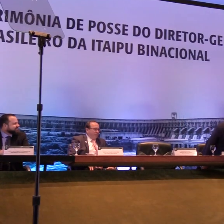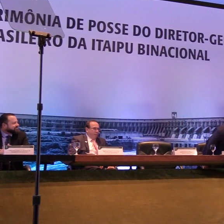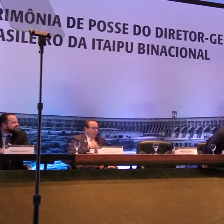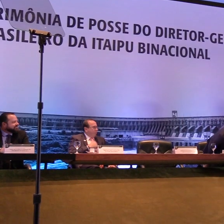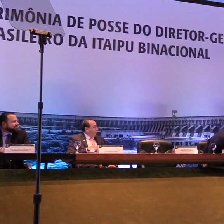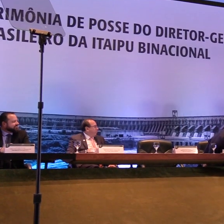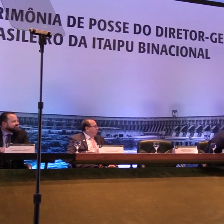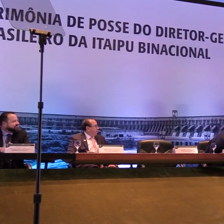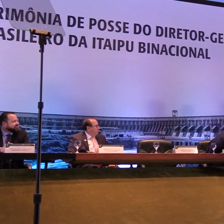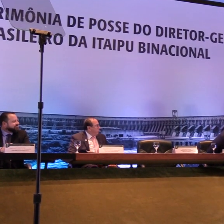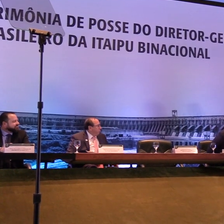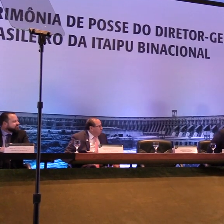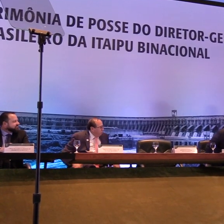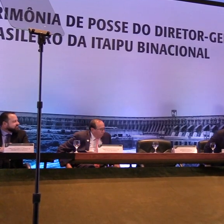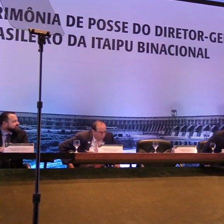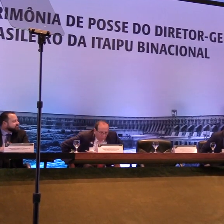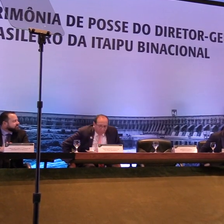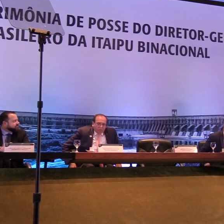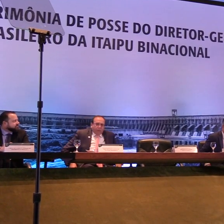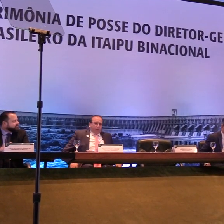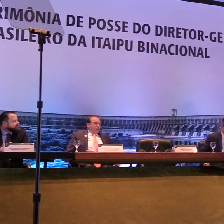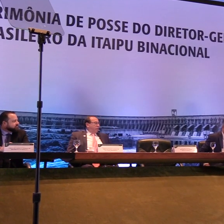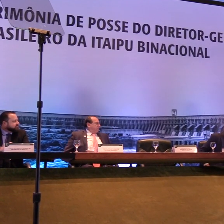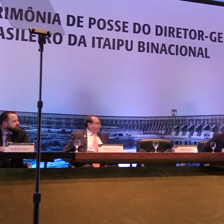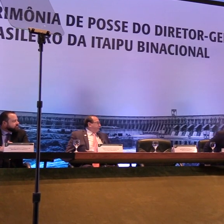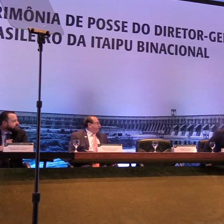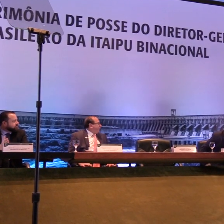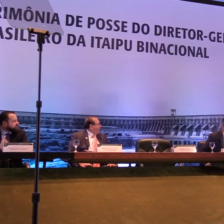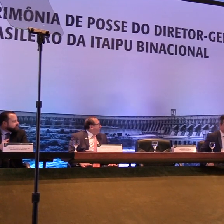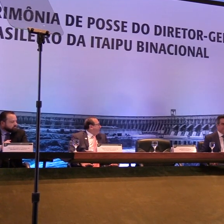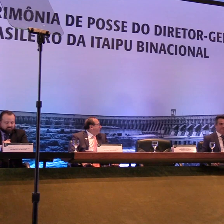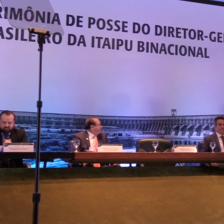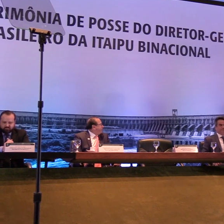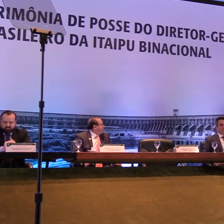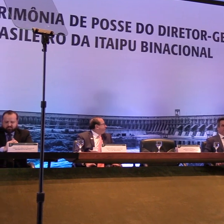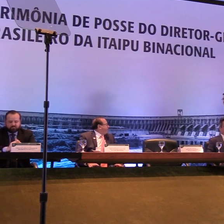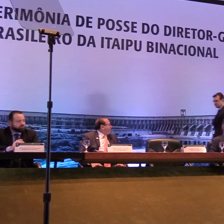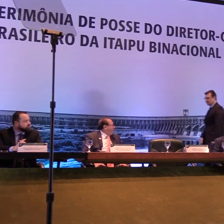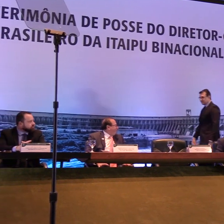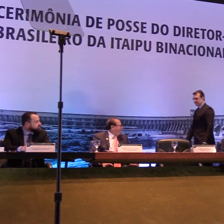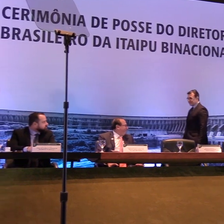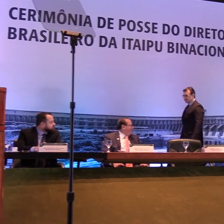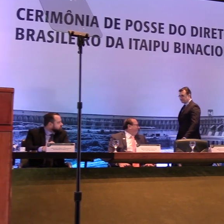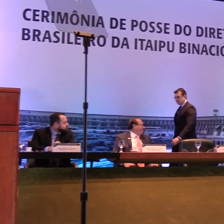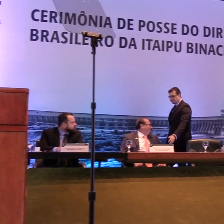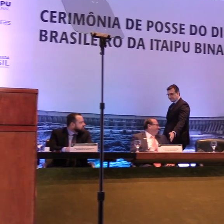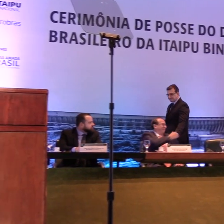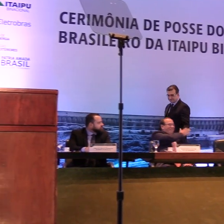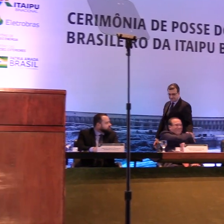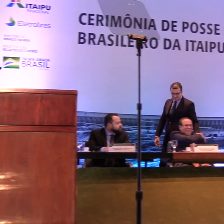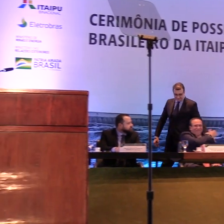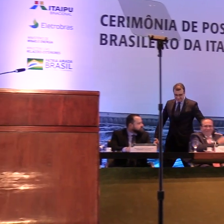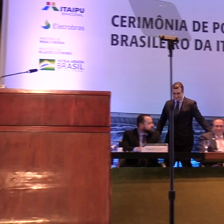Fará uso da palavra o ministro de Estado das Relações Exteriores e representante do Ministério na Itaipu